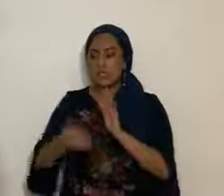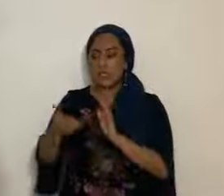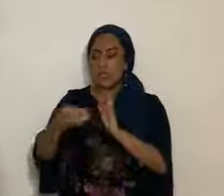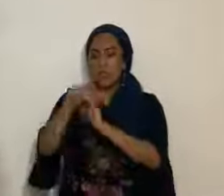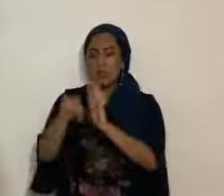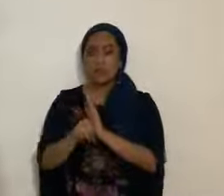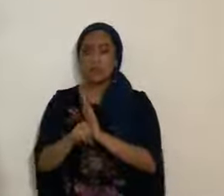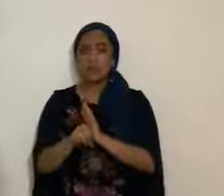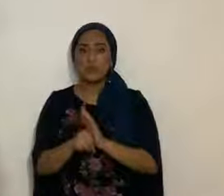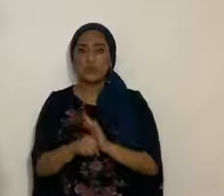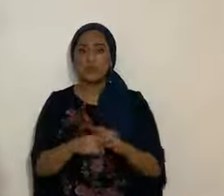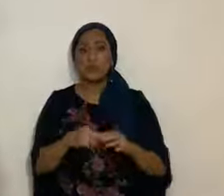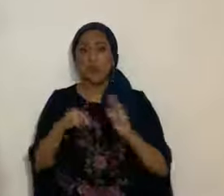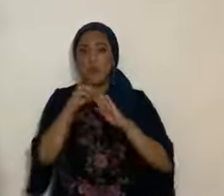él respondió: heme aquí.